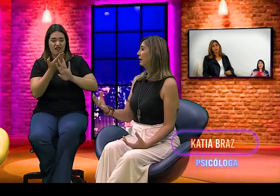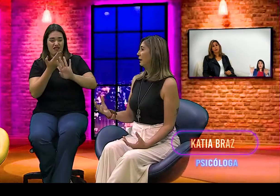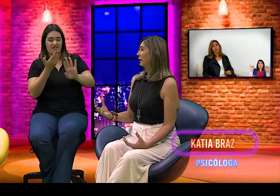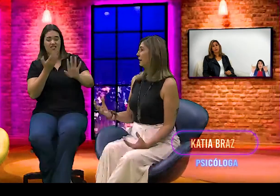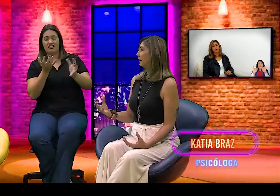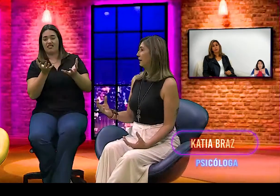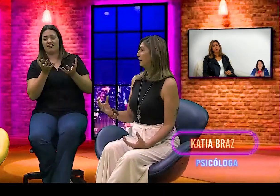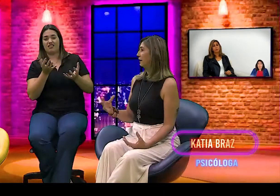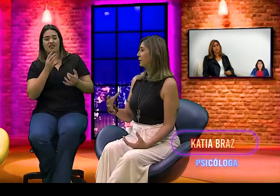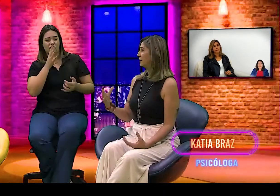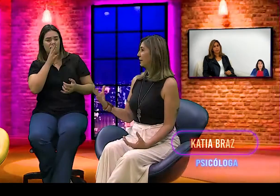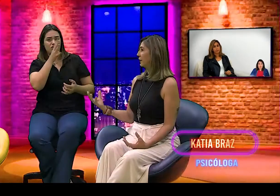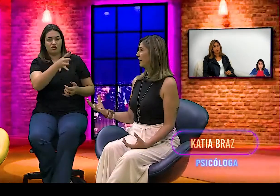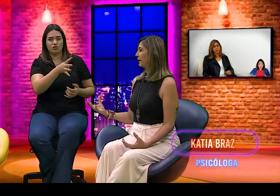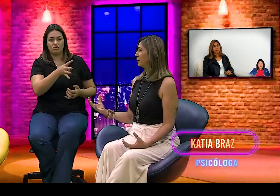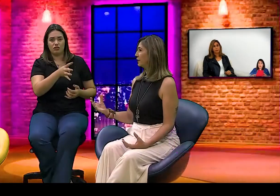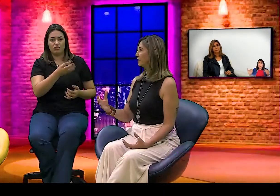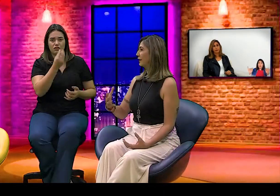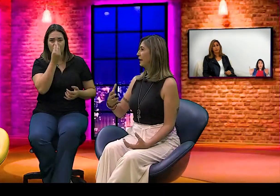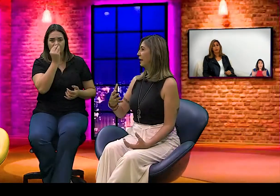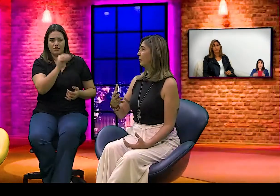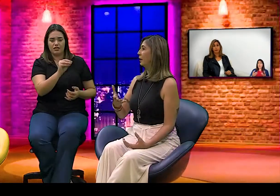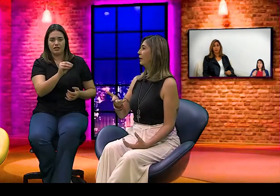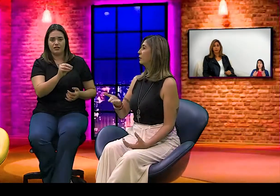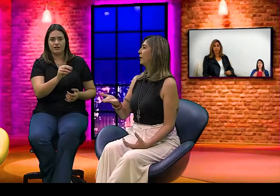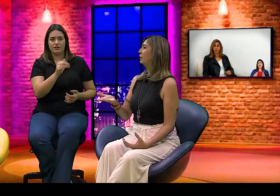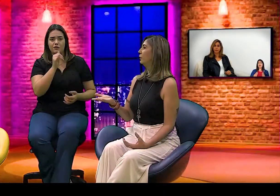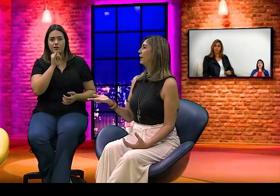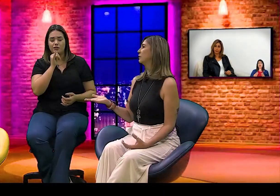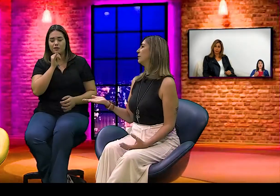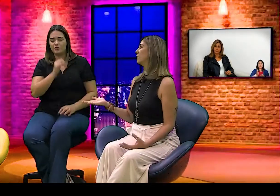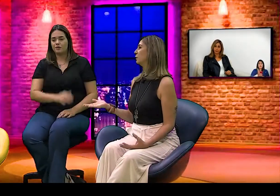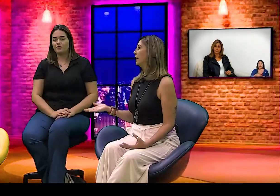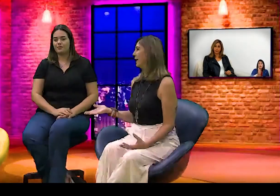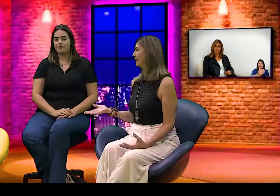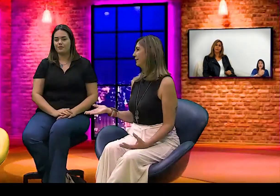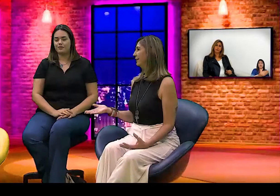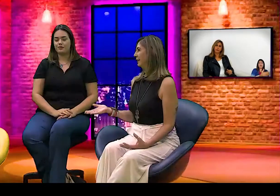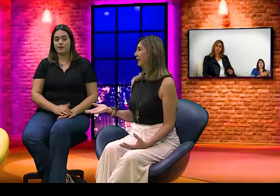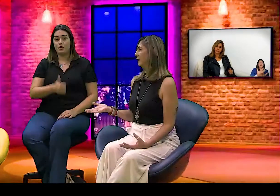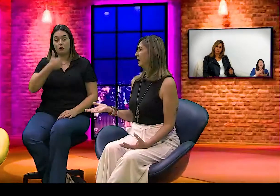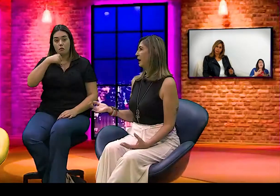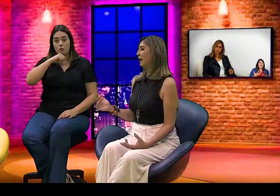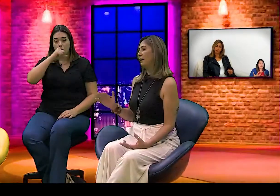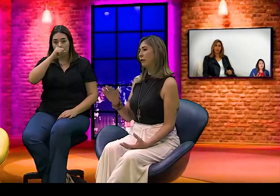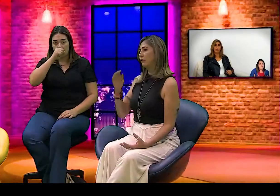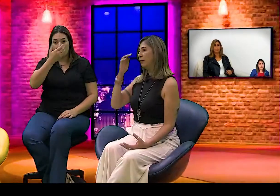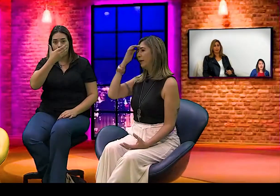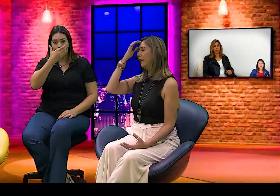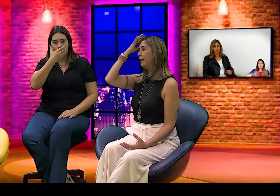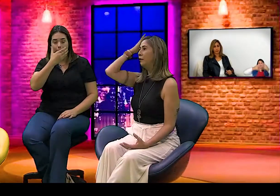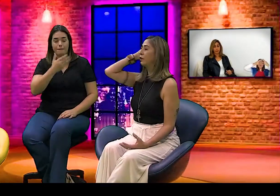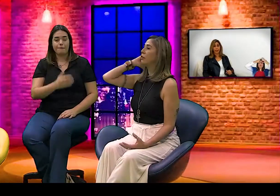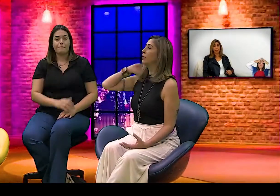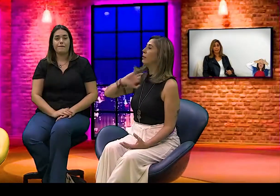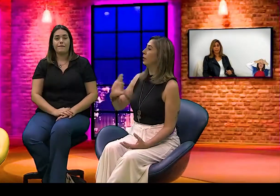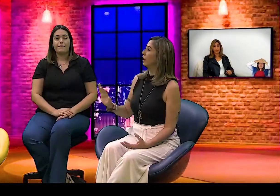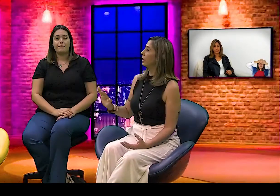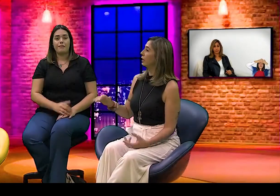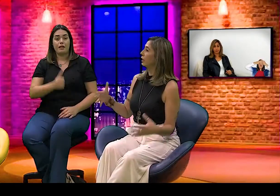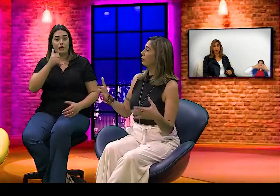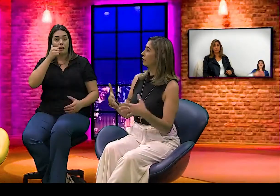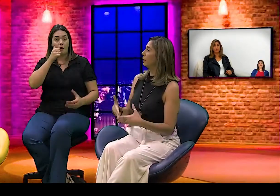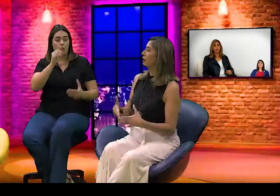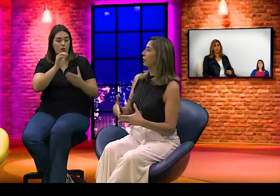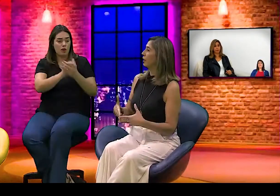aquele clichêzão, né, que diz, em briga de marido e mulher não se mete a colher. Né? Ah, não, eu vou me meter ali no relacionamento da minha